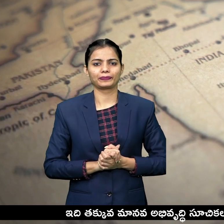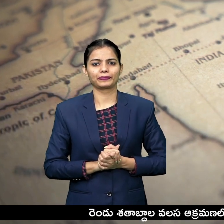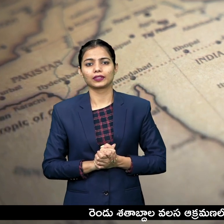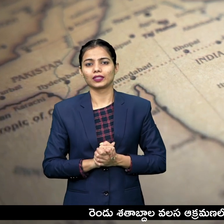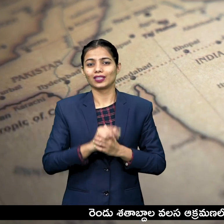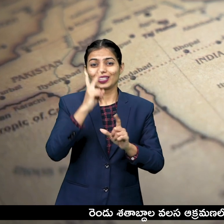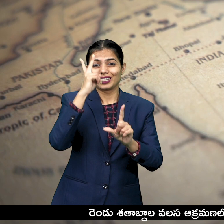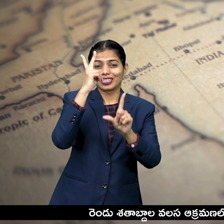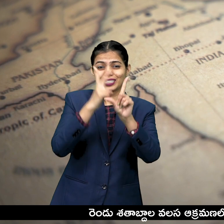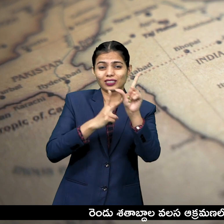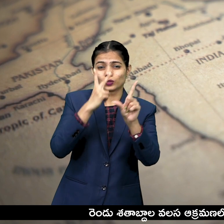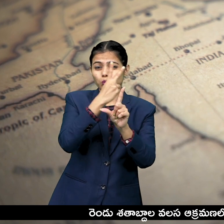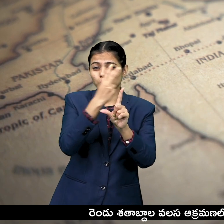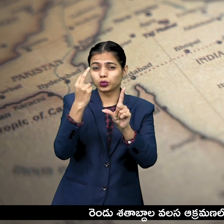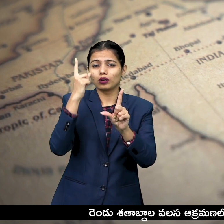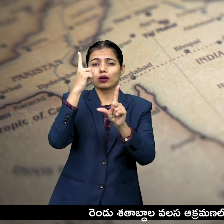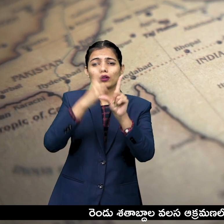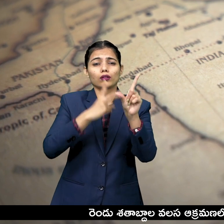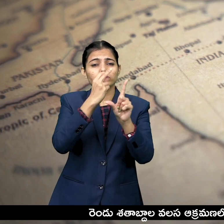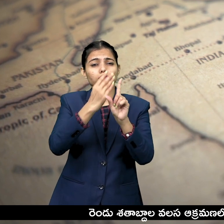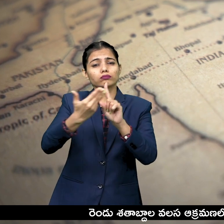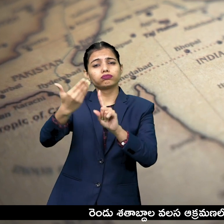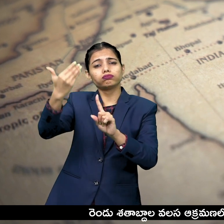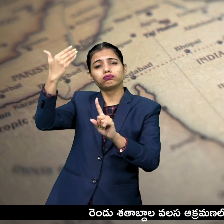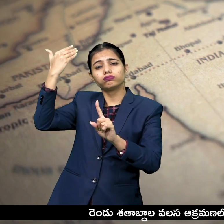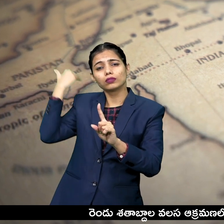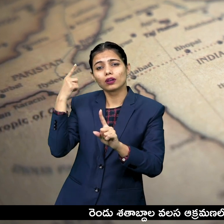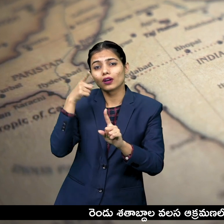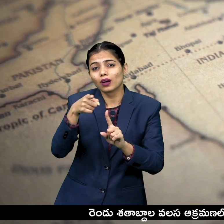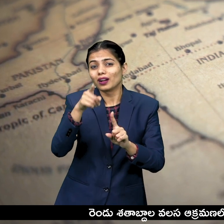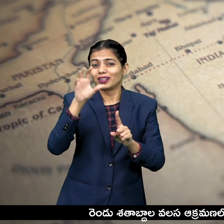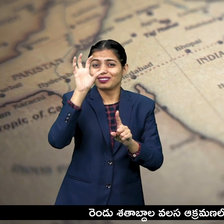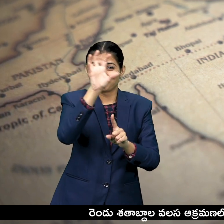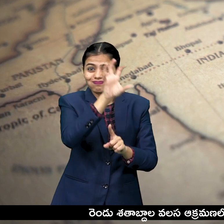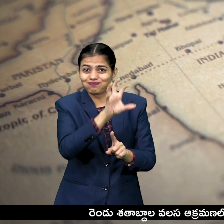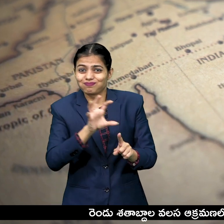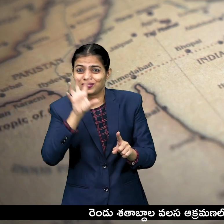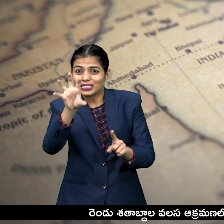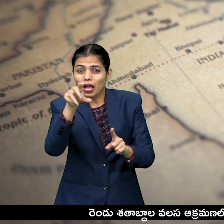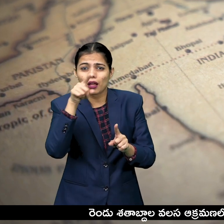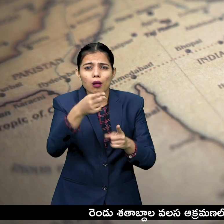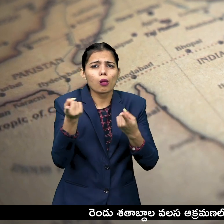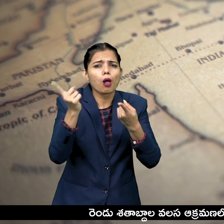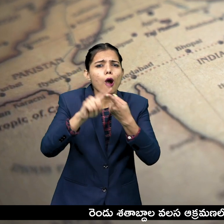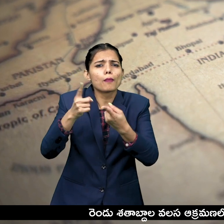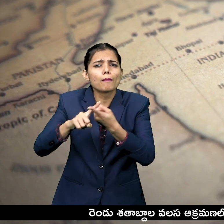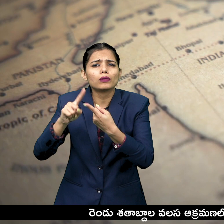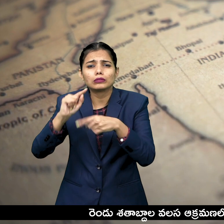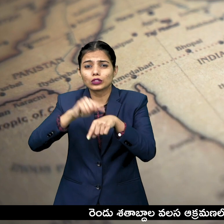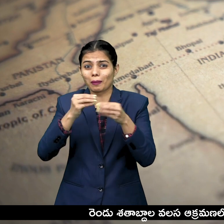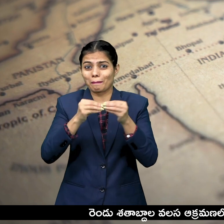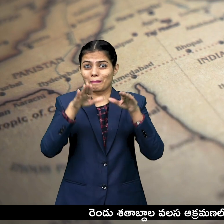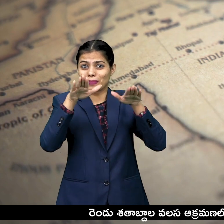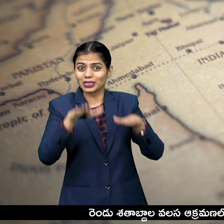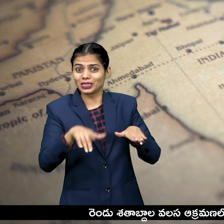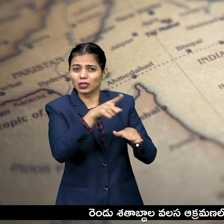2 శతాబ్దాల వలస ఆక్రమణలో బ్రిటిష్ వారు దేశ అభివృద్ధికి ఆటంకం కలిగించారు మరియు